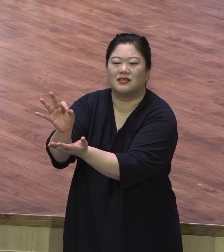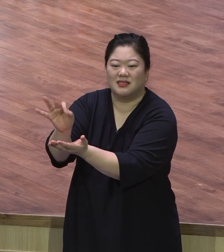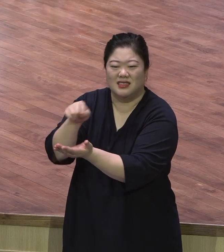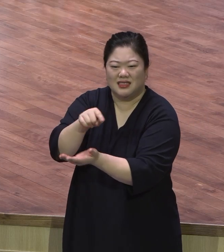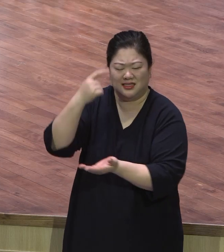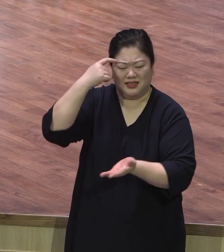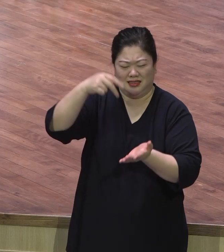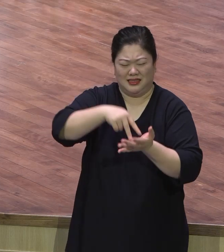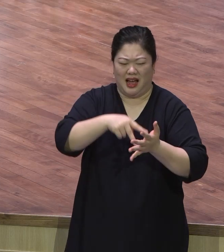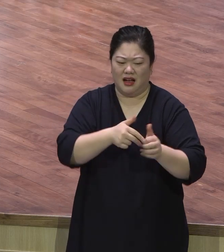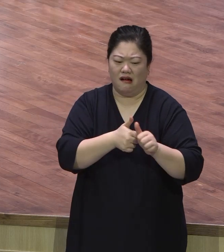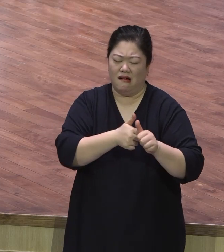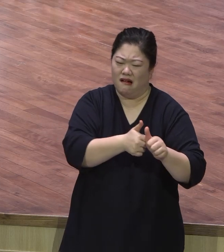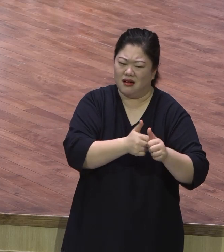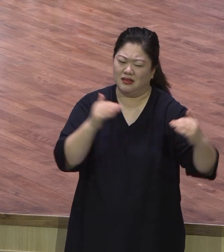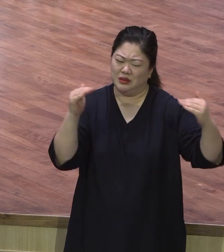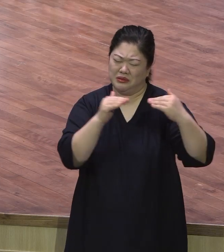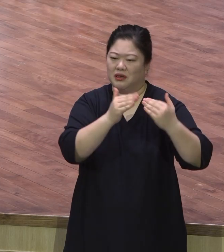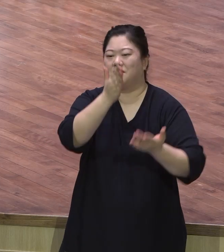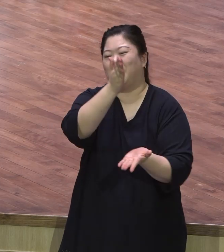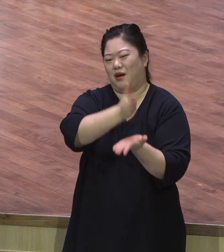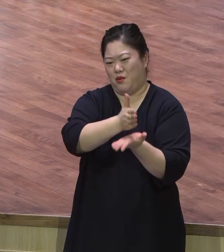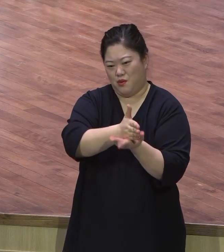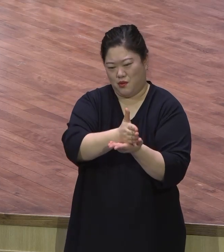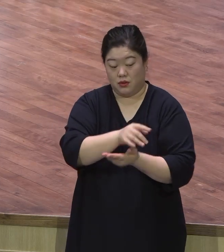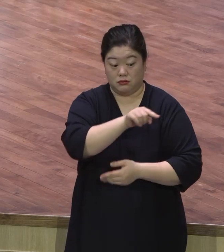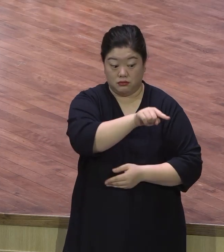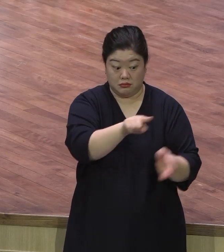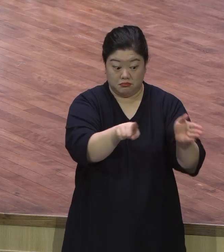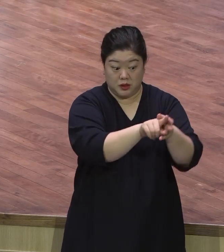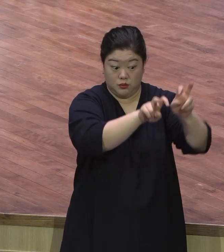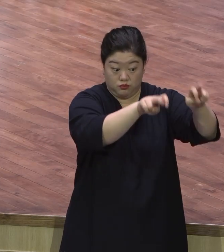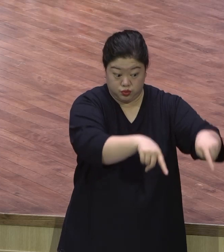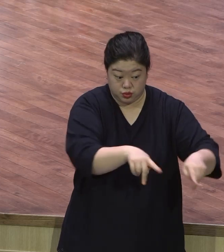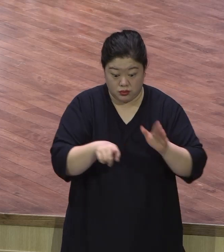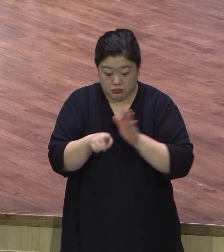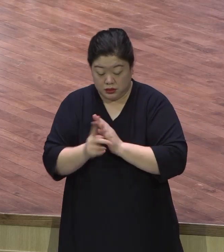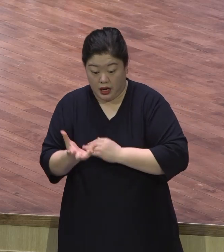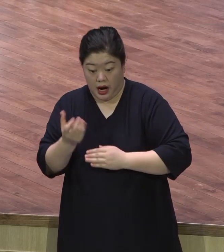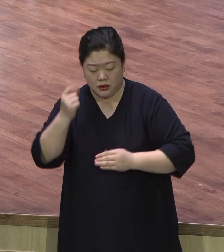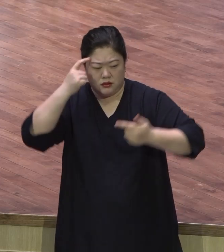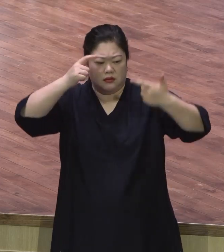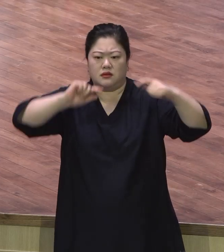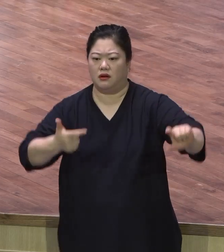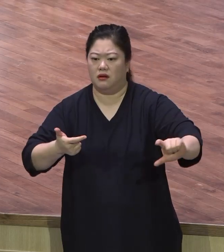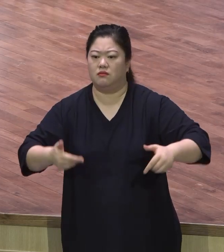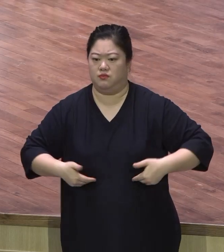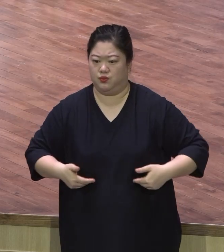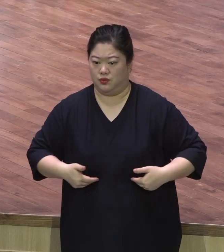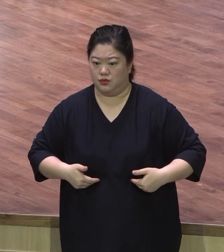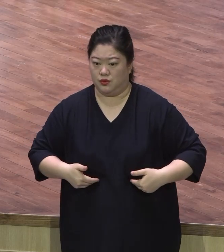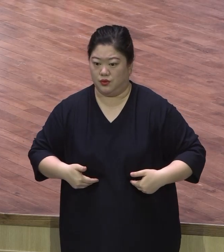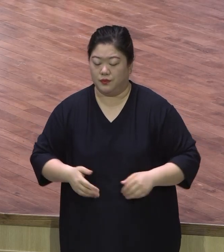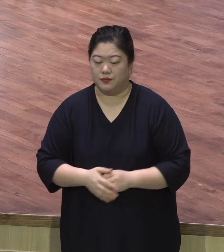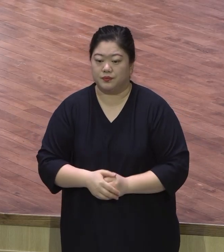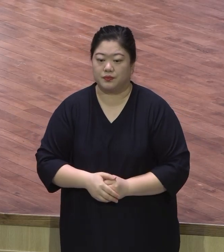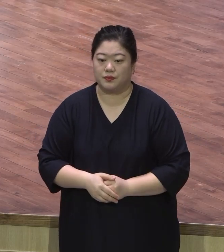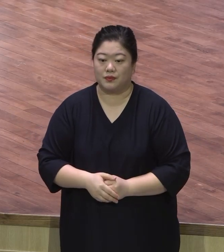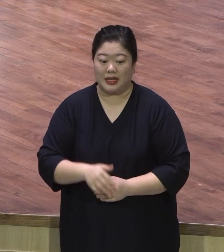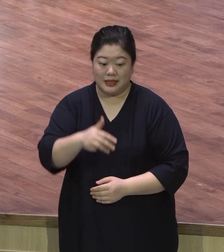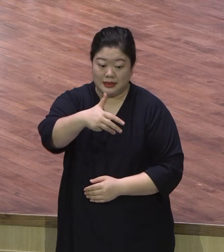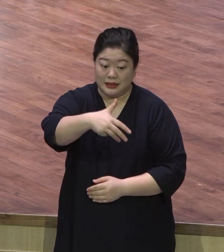물질관하고 우리하고 달라야 된다. 장세기 6장에 보면 물질 중심의 삶을 뭐라 그랬어요?